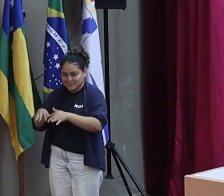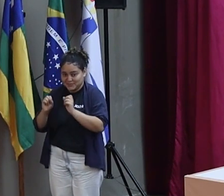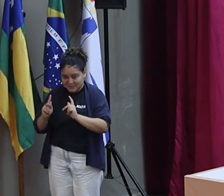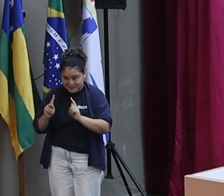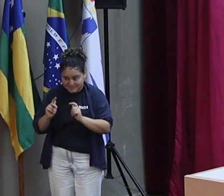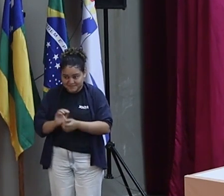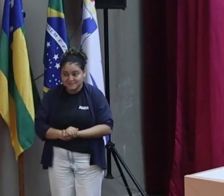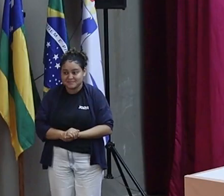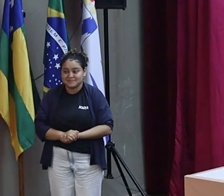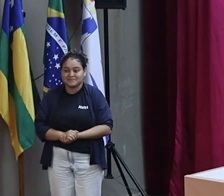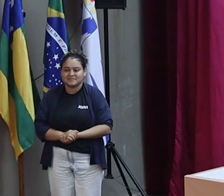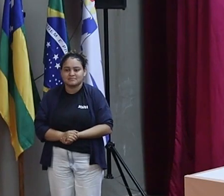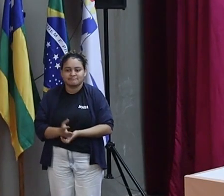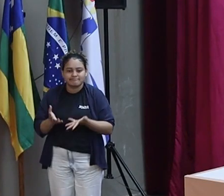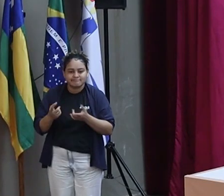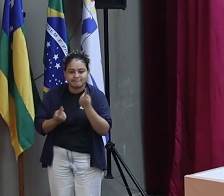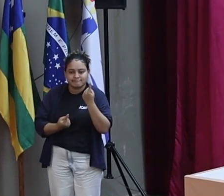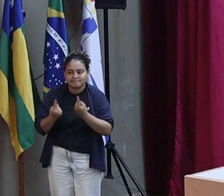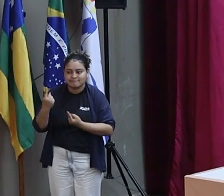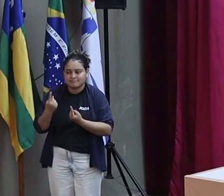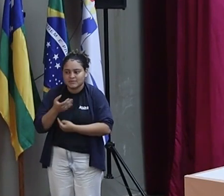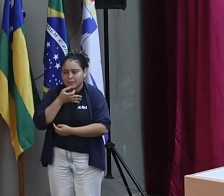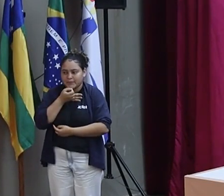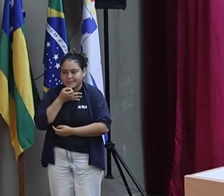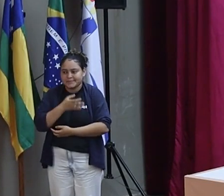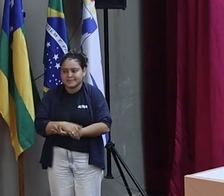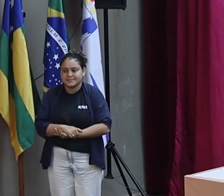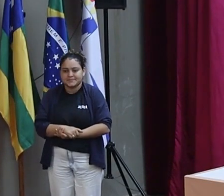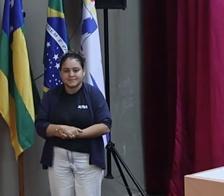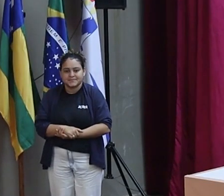Podemos? Alguém gostaria de se manifestar?